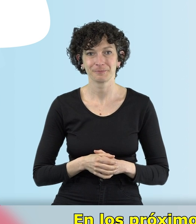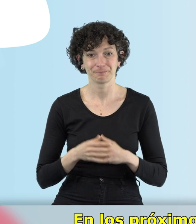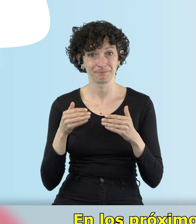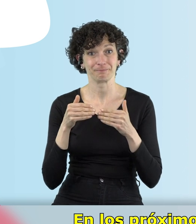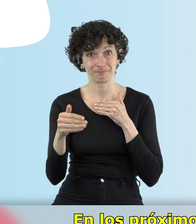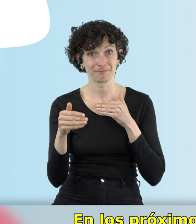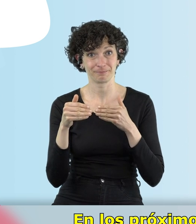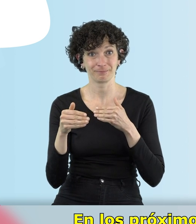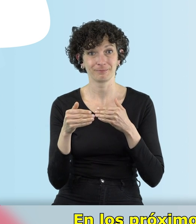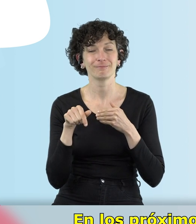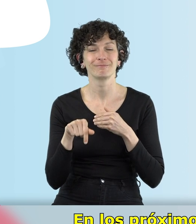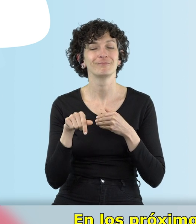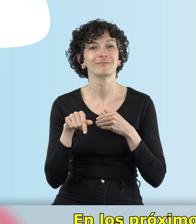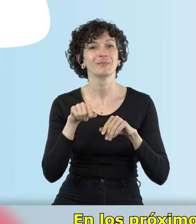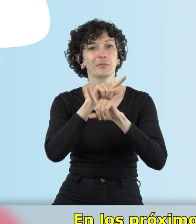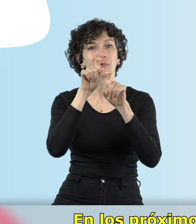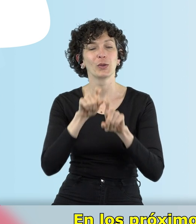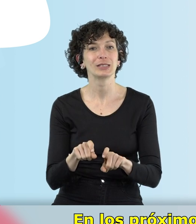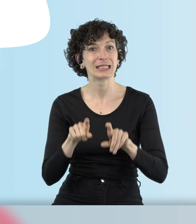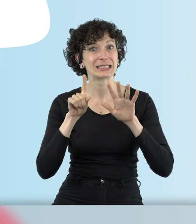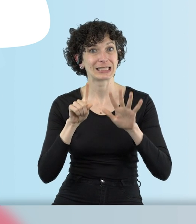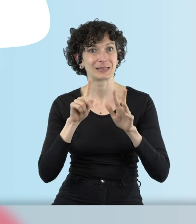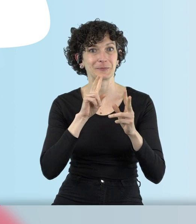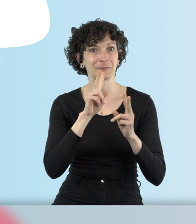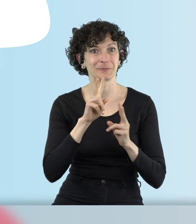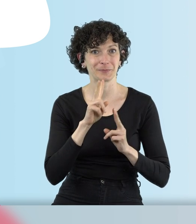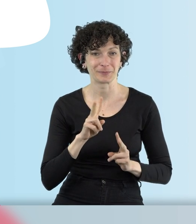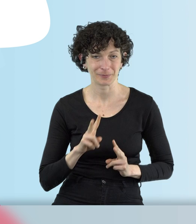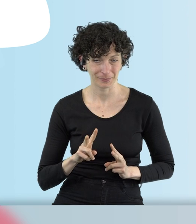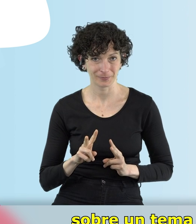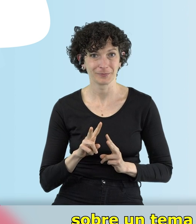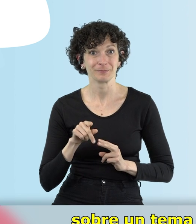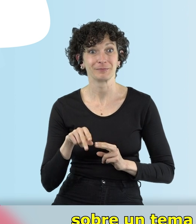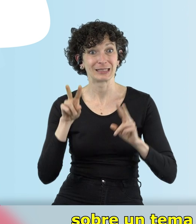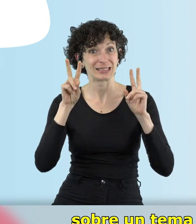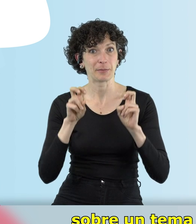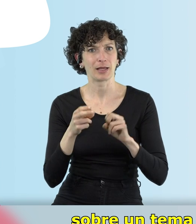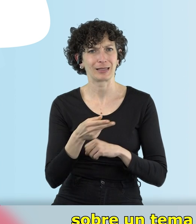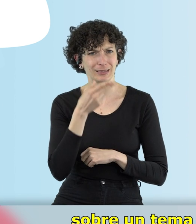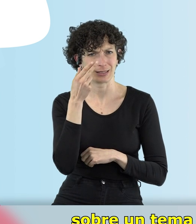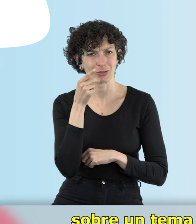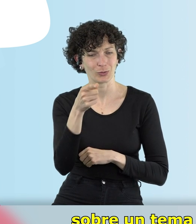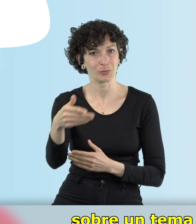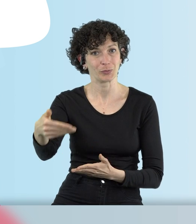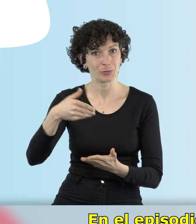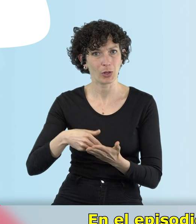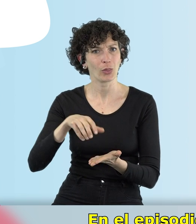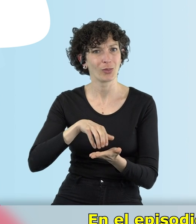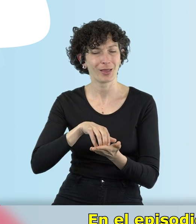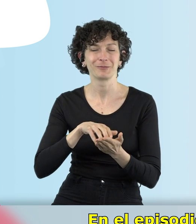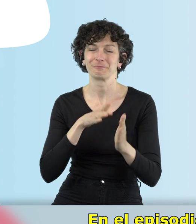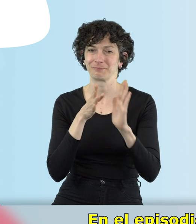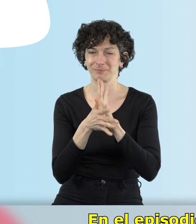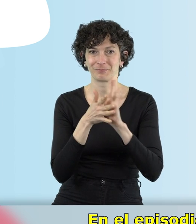En los próximos minutos vamos a responder a 6 preguntas que nos van a sacar de dudas sobre un tema de interés que tú propones. En